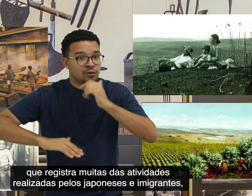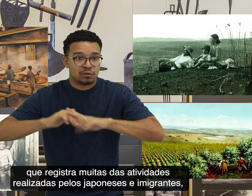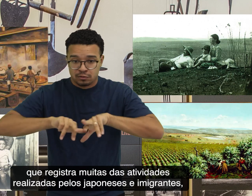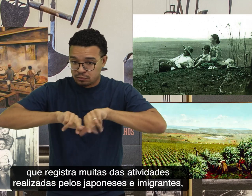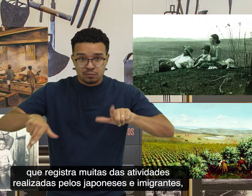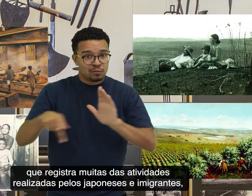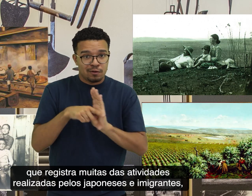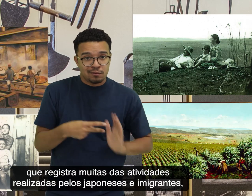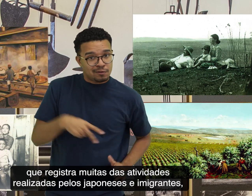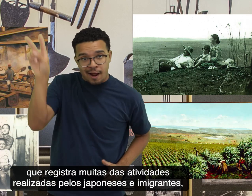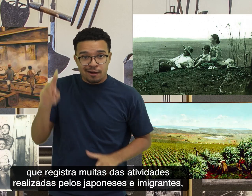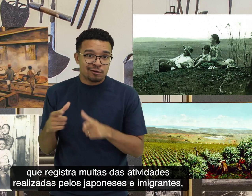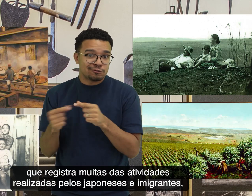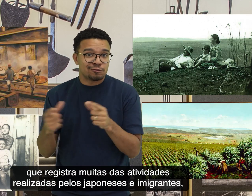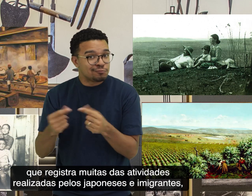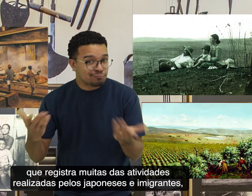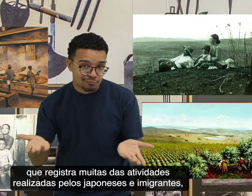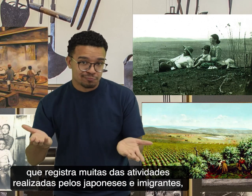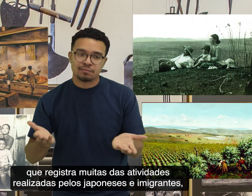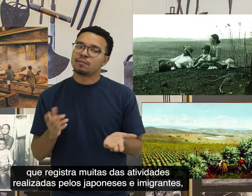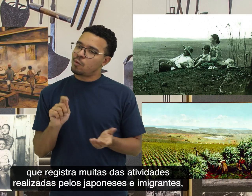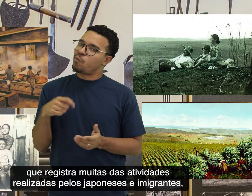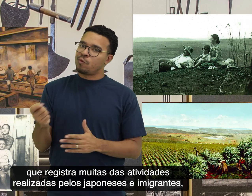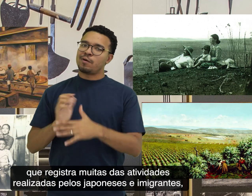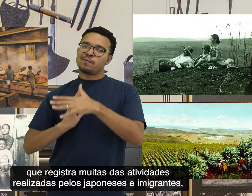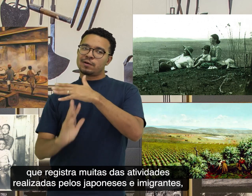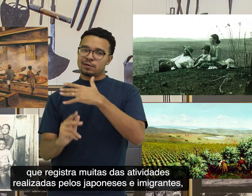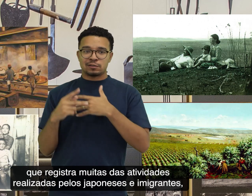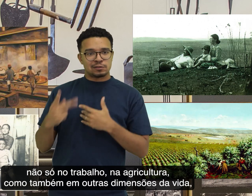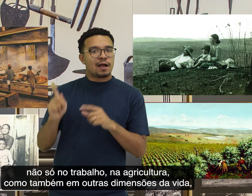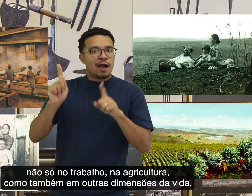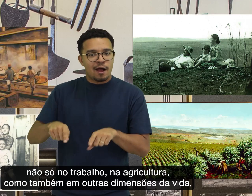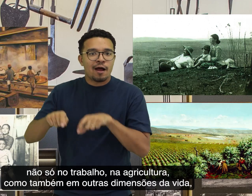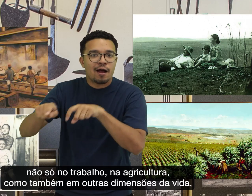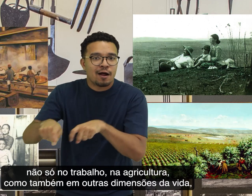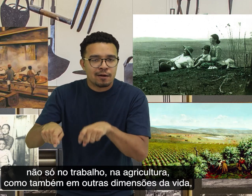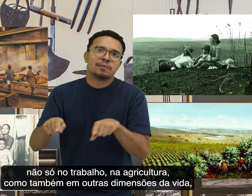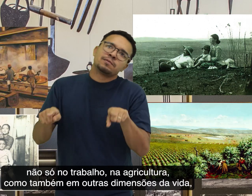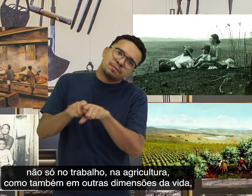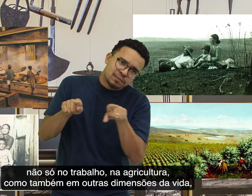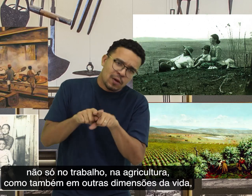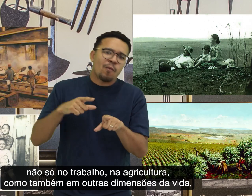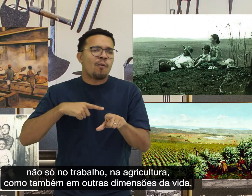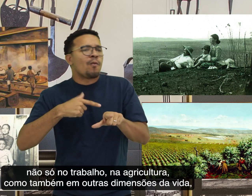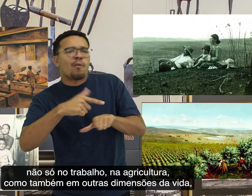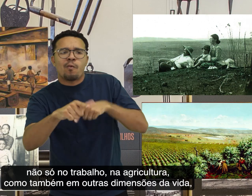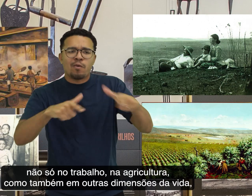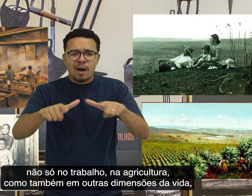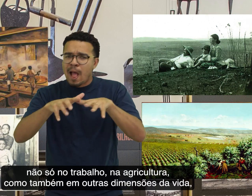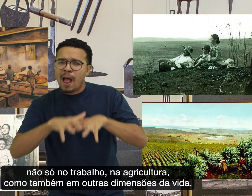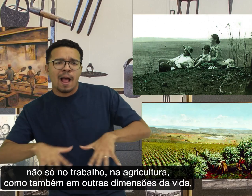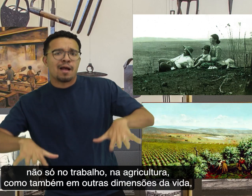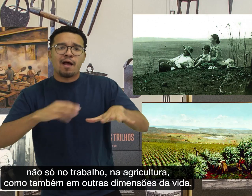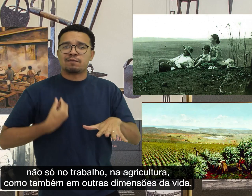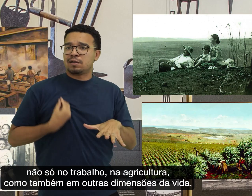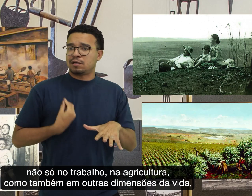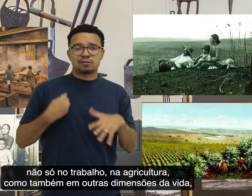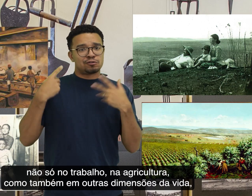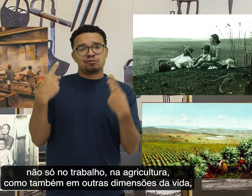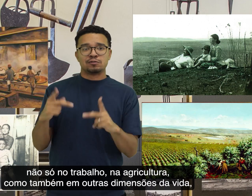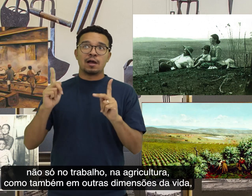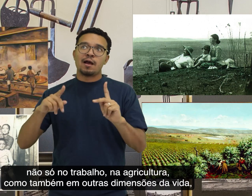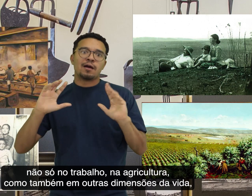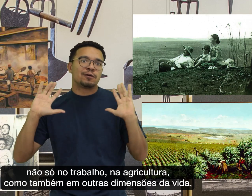muitas das atividades realizadas pelos japoneses imigrantes, não só no trabalho na agricultura,